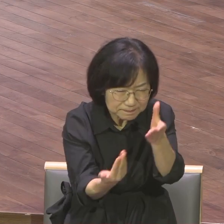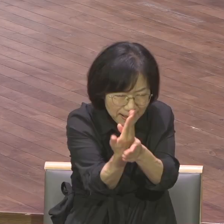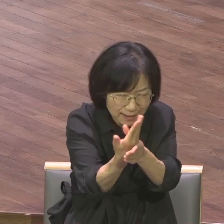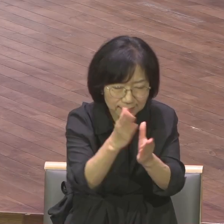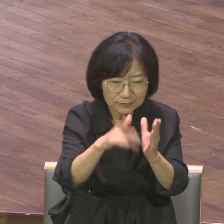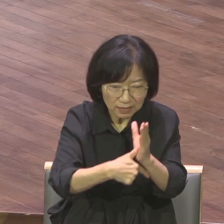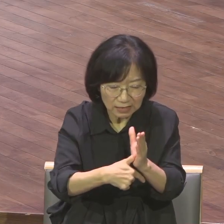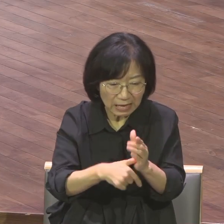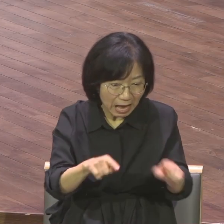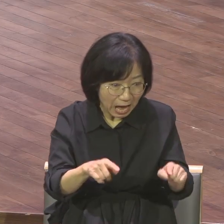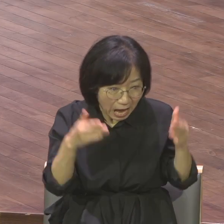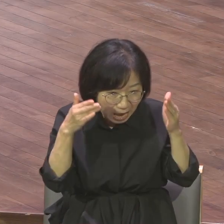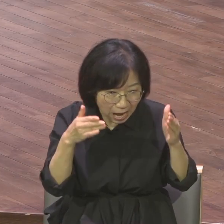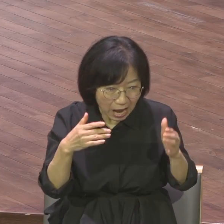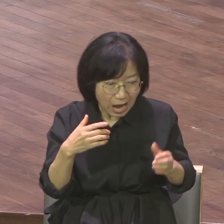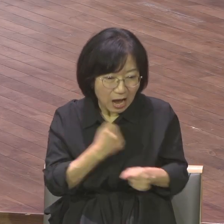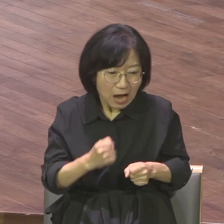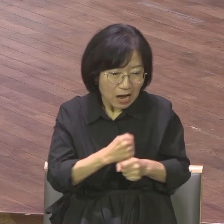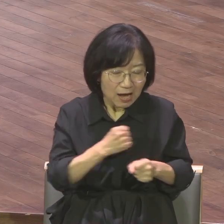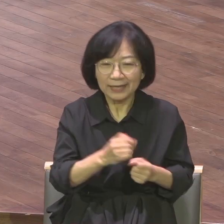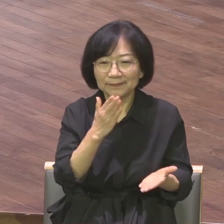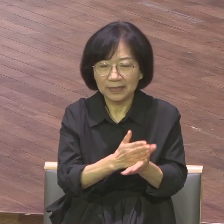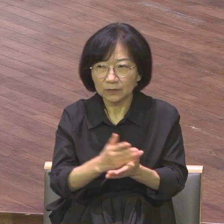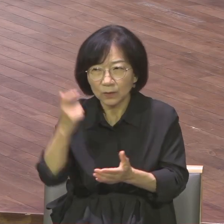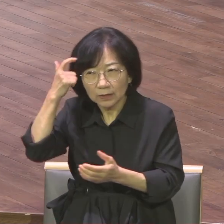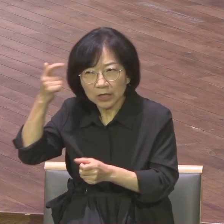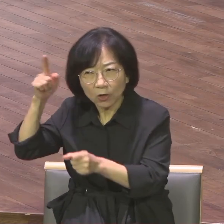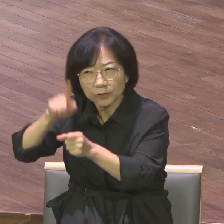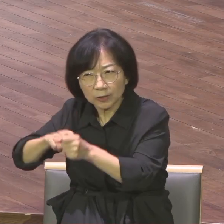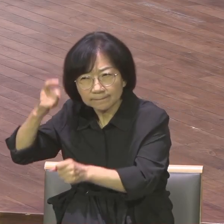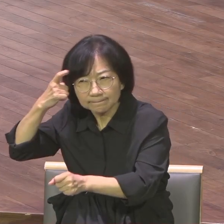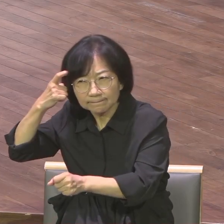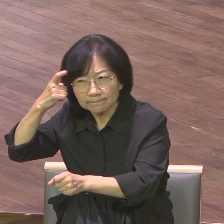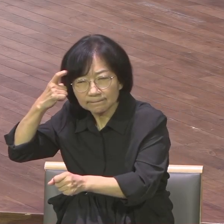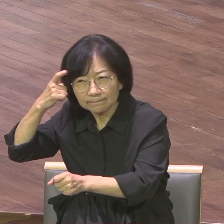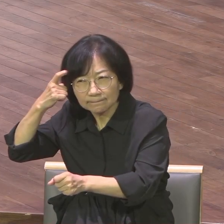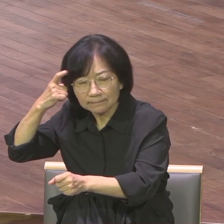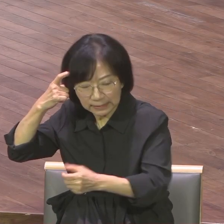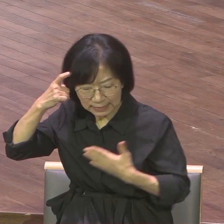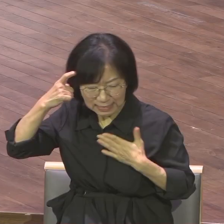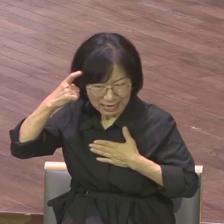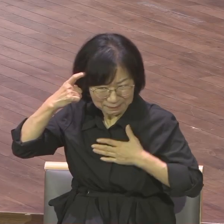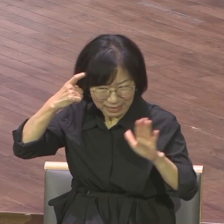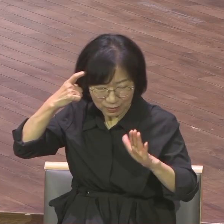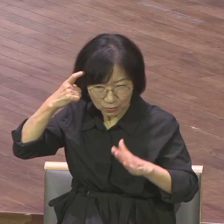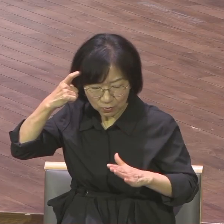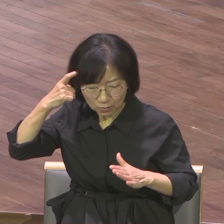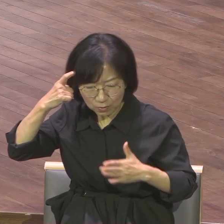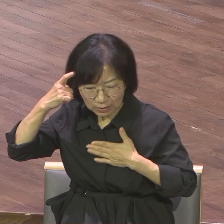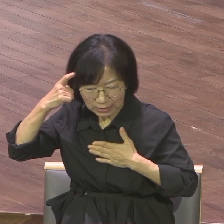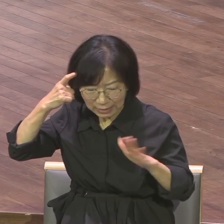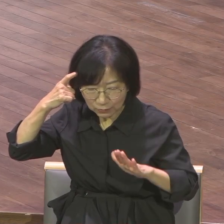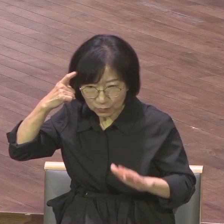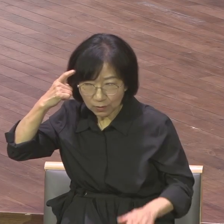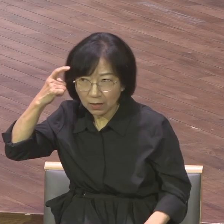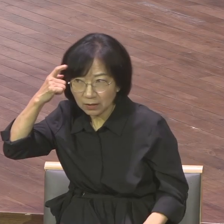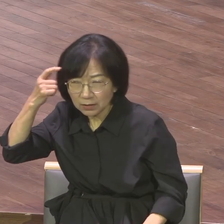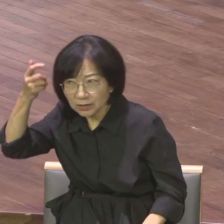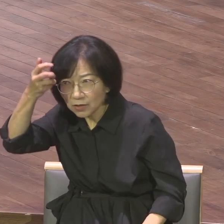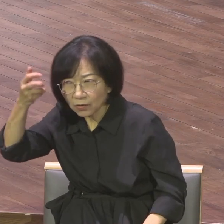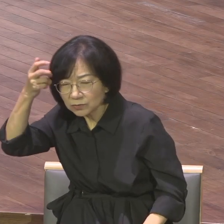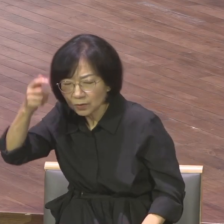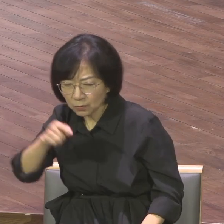해석. 영적으로 해석을 해야 돼. 기분 감정으로 하지 말고 기분 따라 하지 말고 영적으로